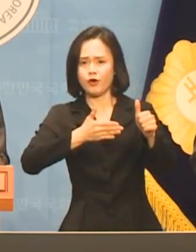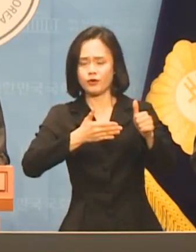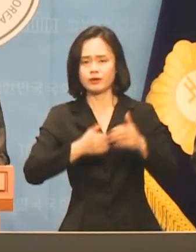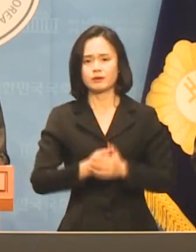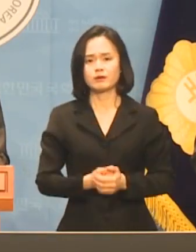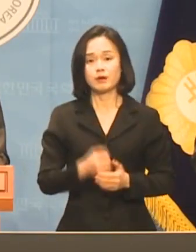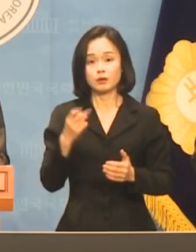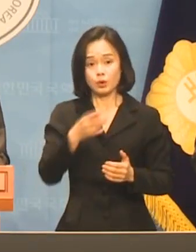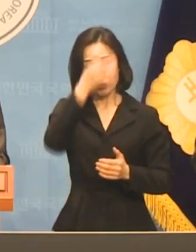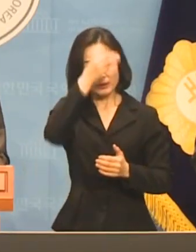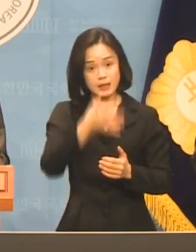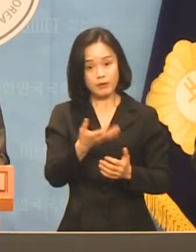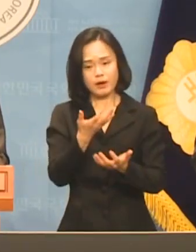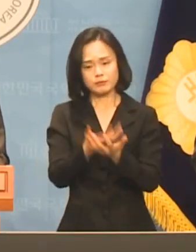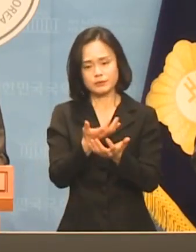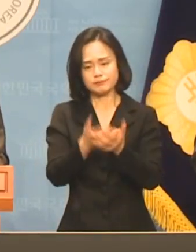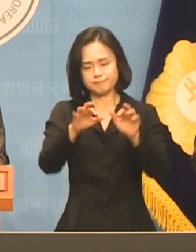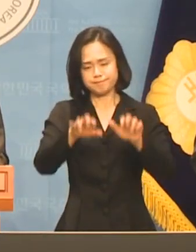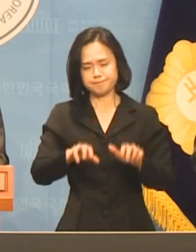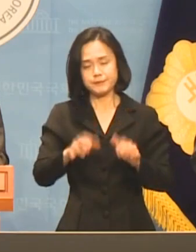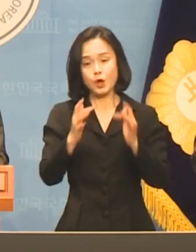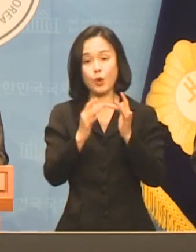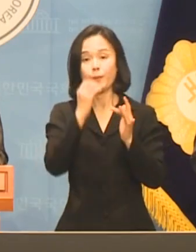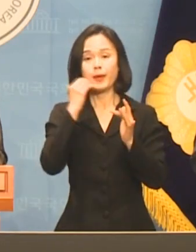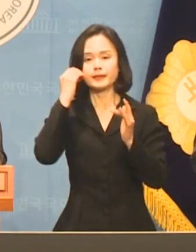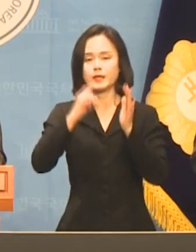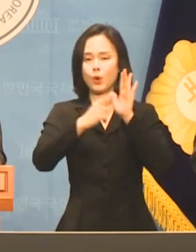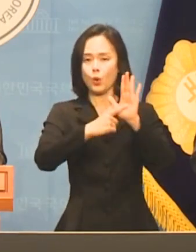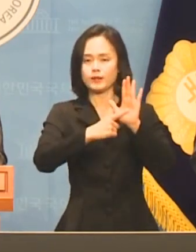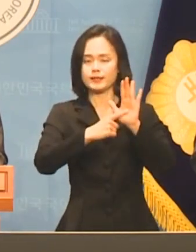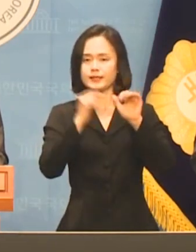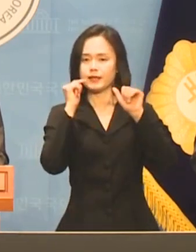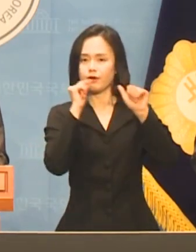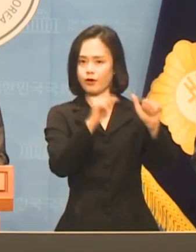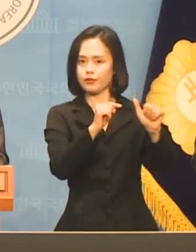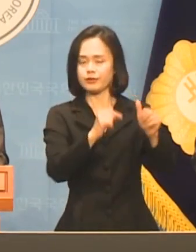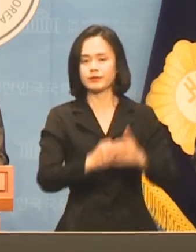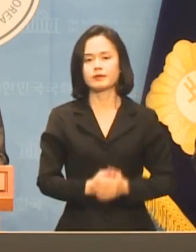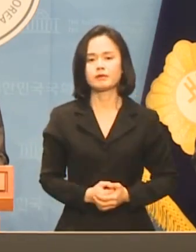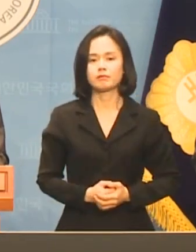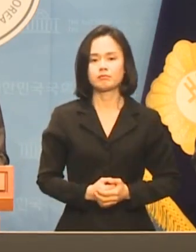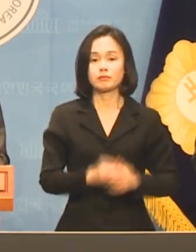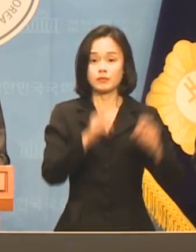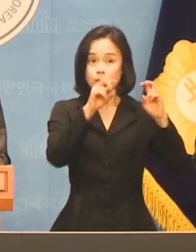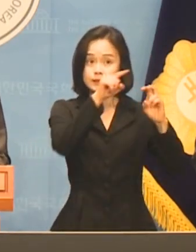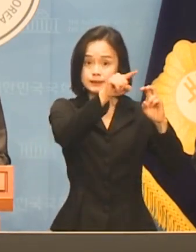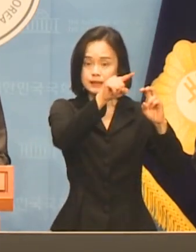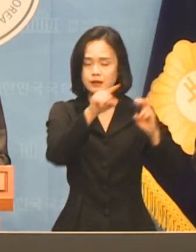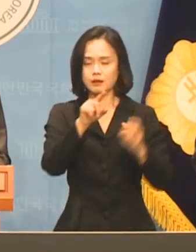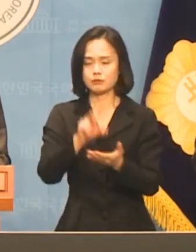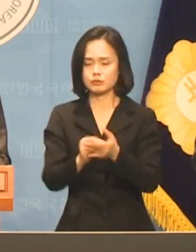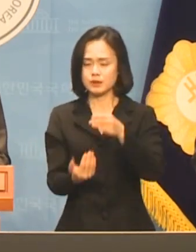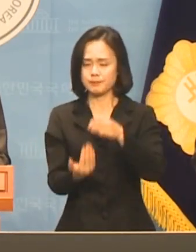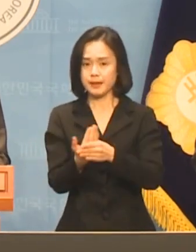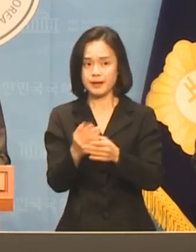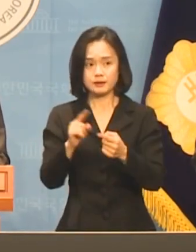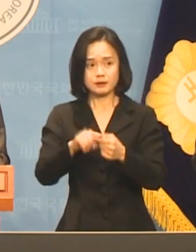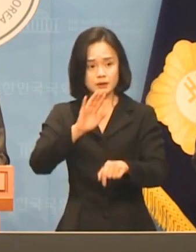오는 31일까지 게재할 것, 회사는 행정청 조사에 성실히 임하고 재발 방지 대책을 마련할